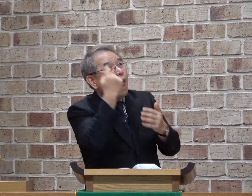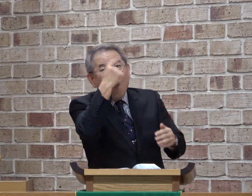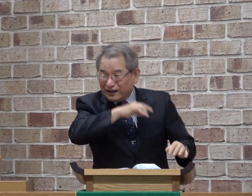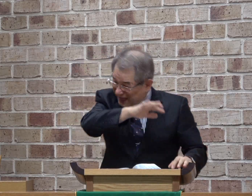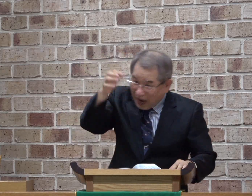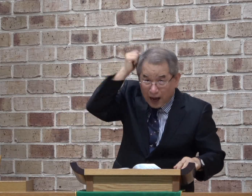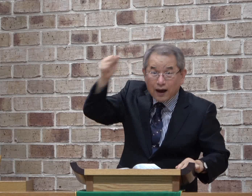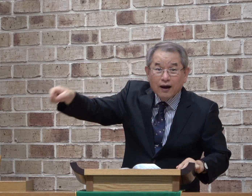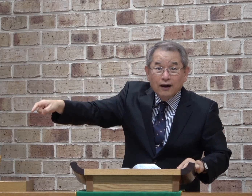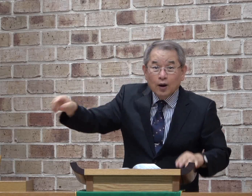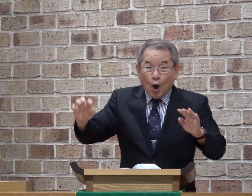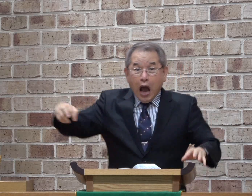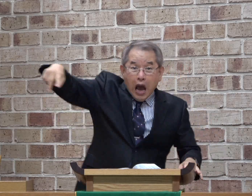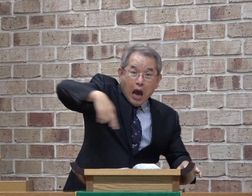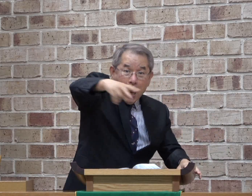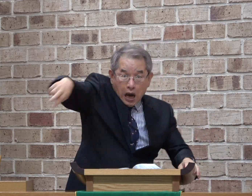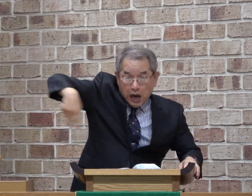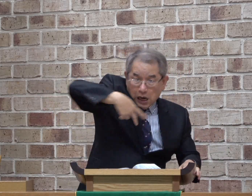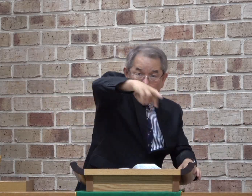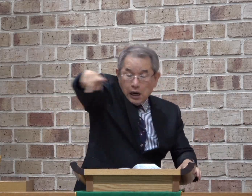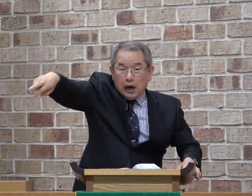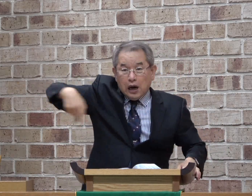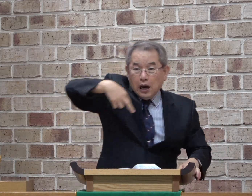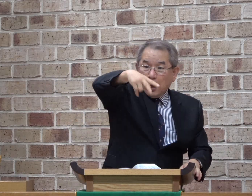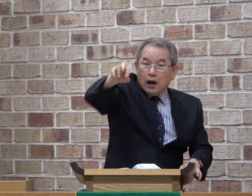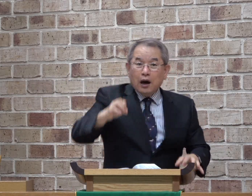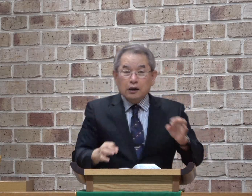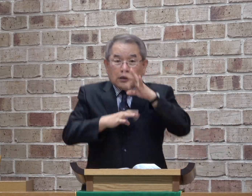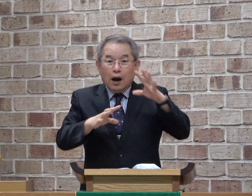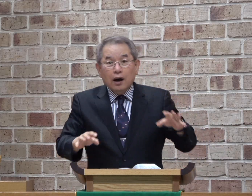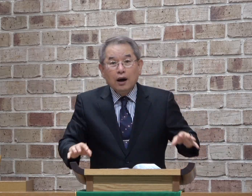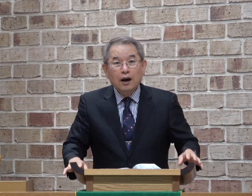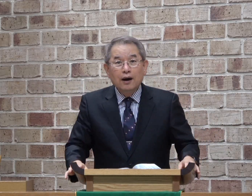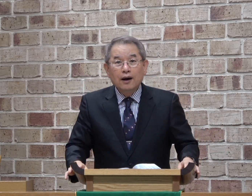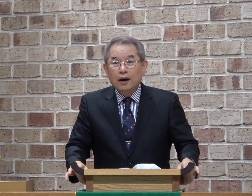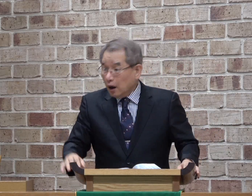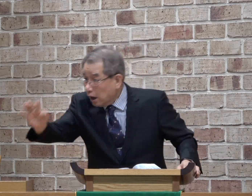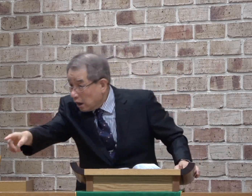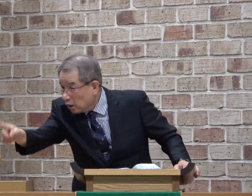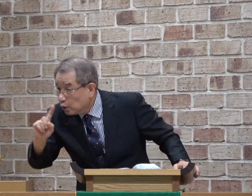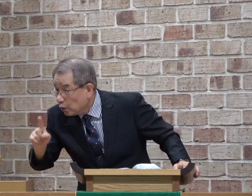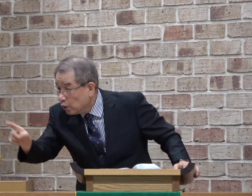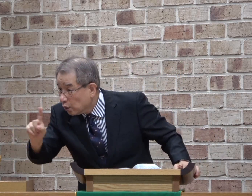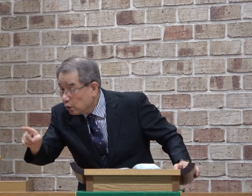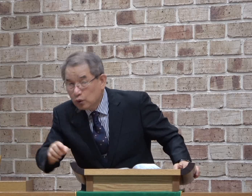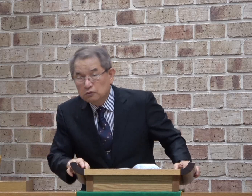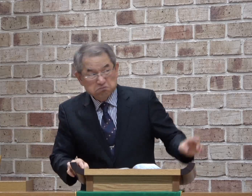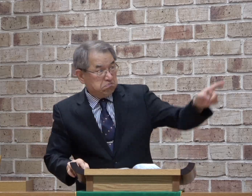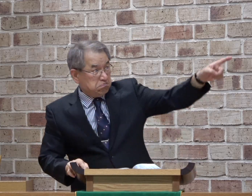성전에 있는 모든 사람들이 베드로의 얼굴을 보고 날마다 그 앉아서 거기서 동냥을